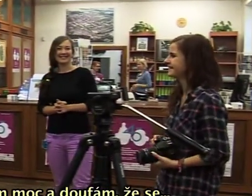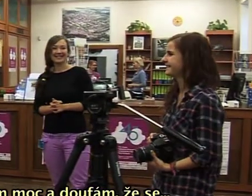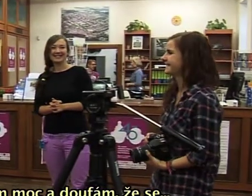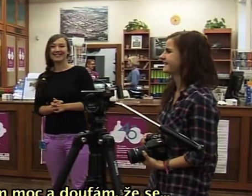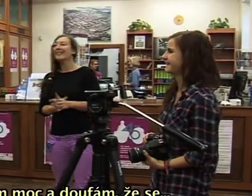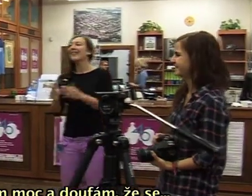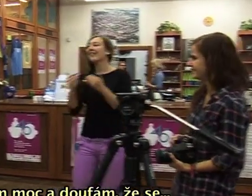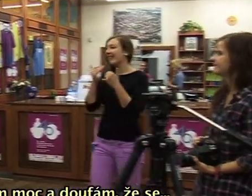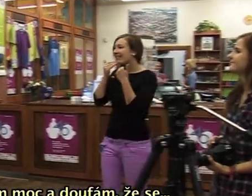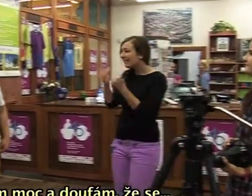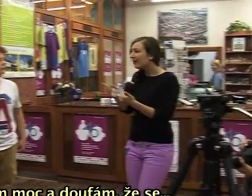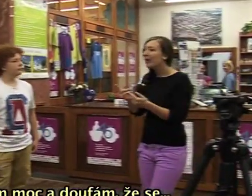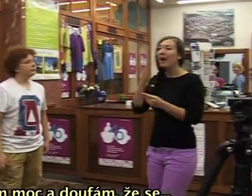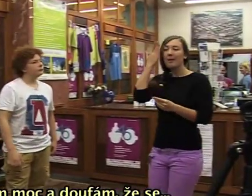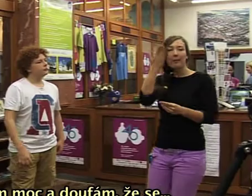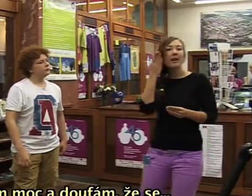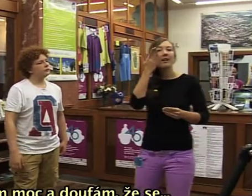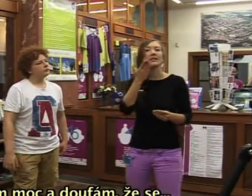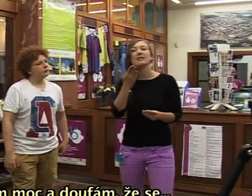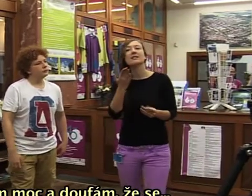děkuji vám moc a myslím,